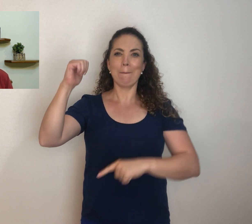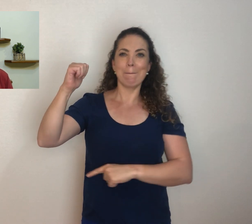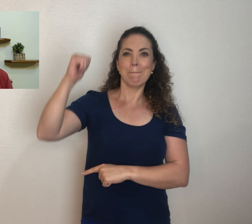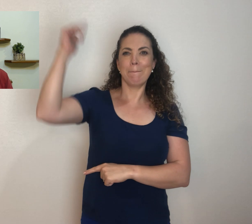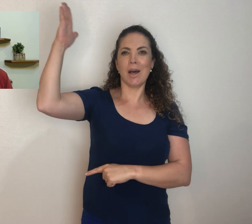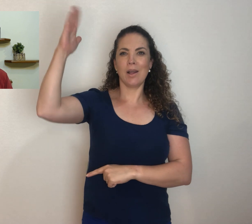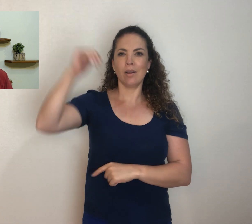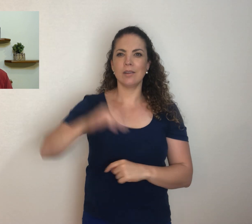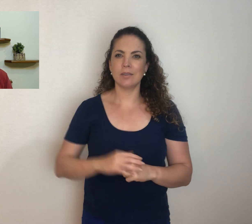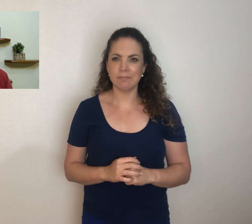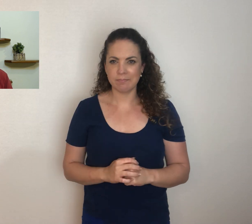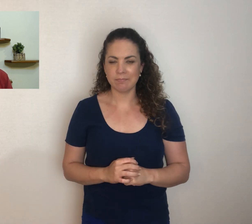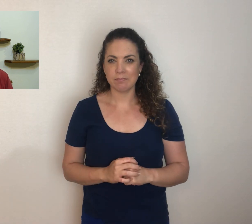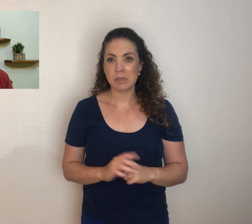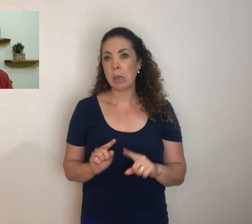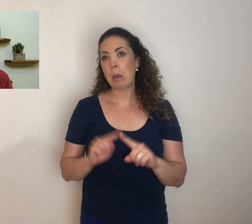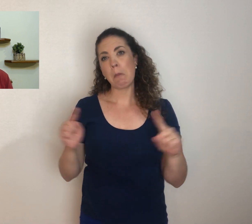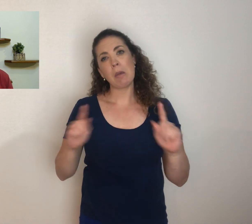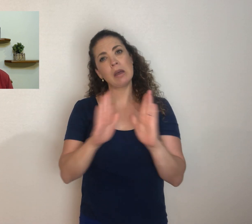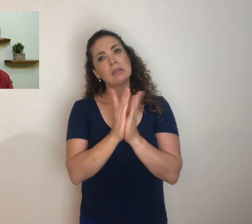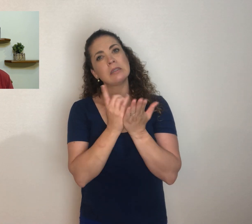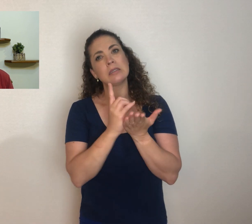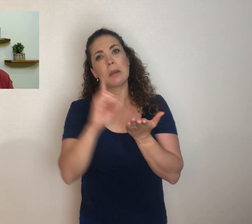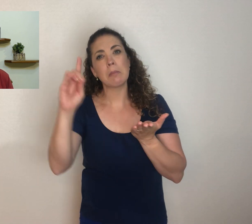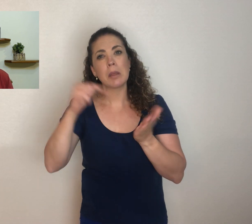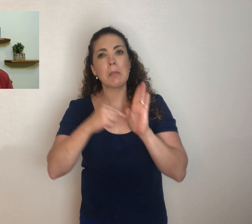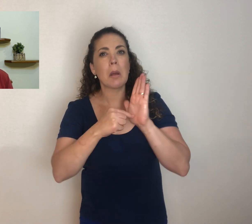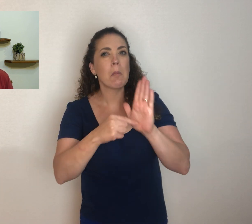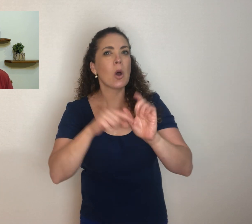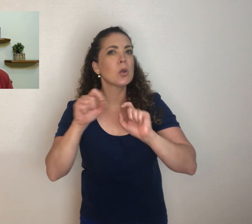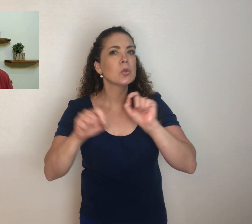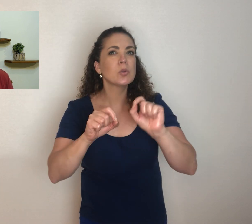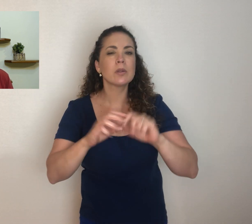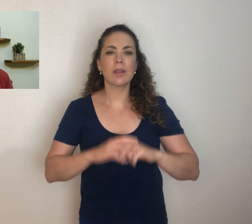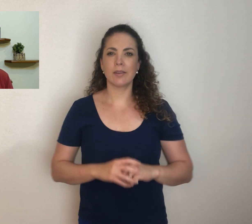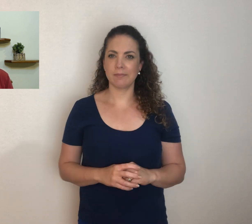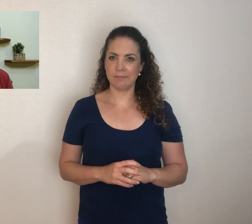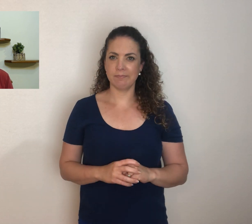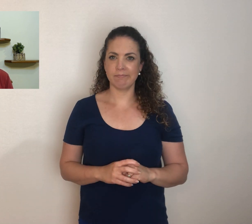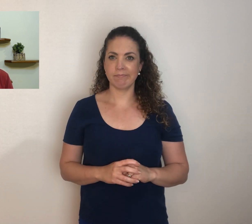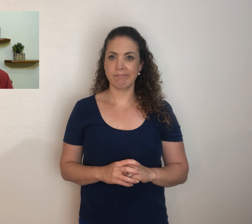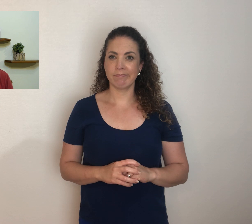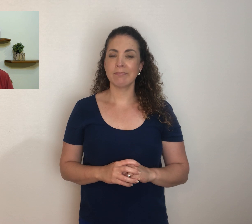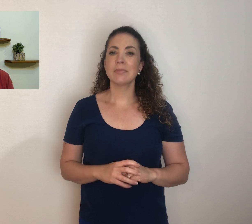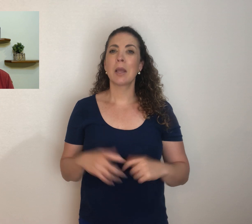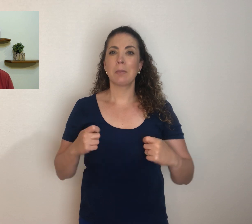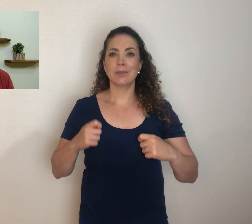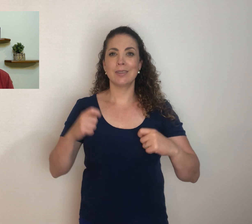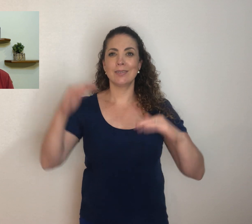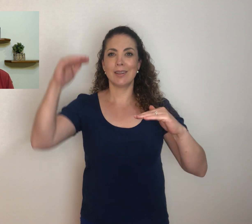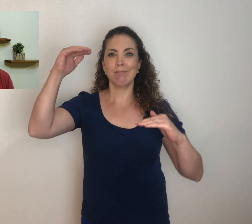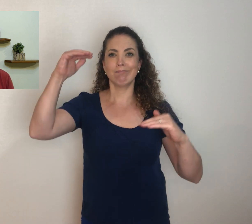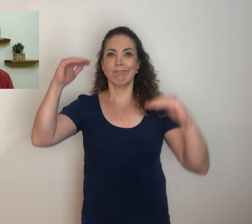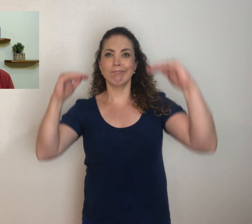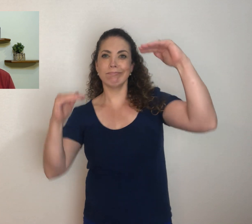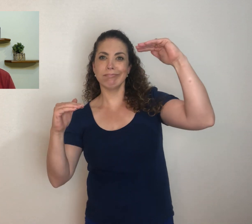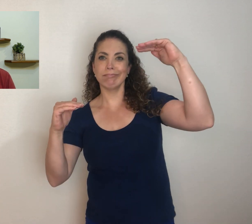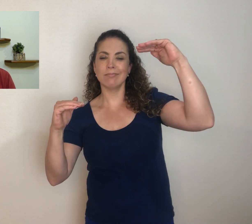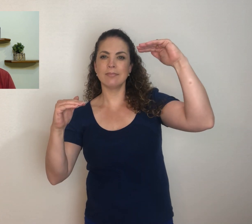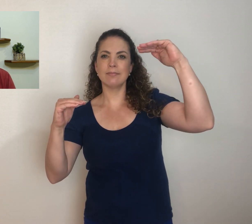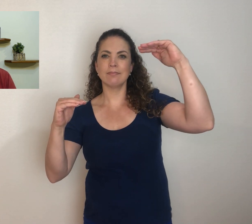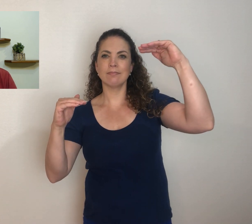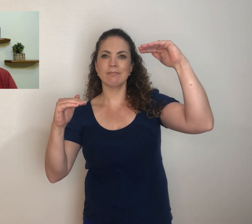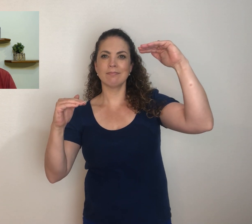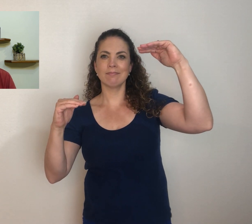é ao conselho de Paulo a nós, que nos diz que consideremos cada um